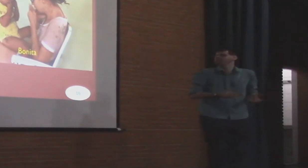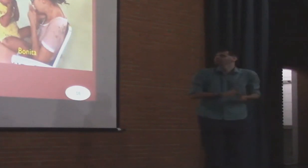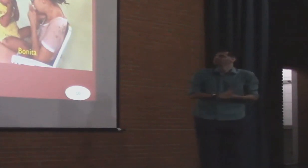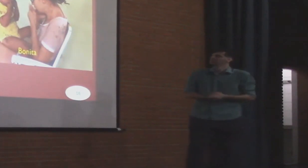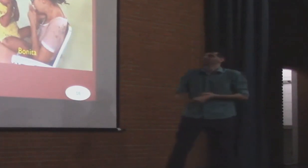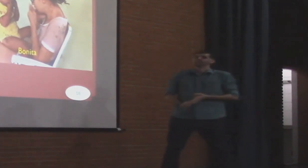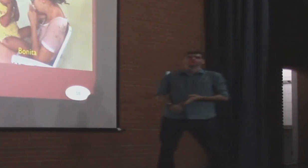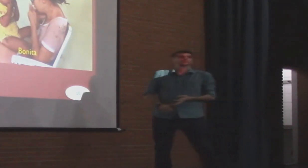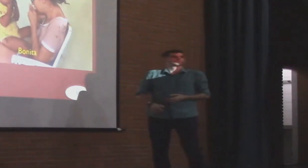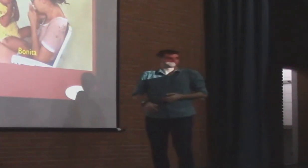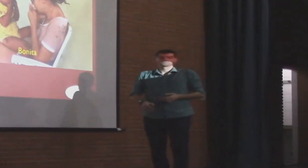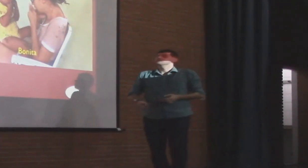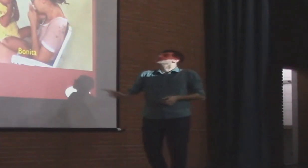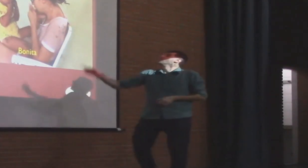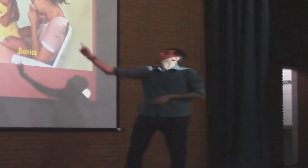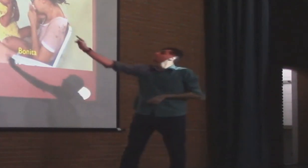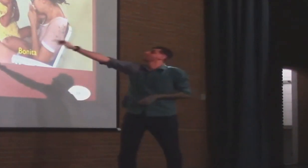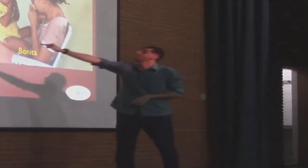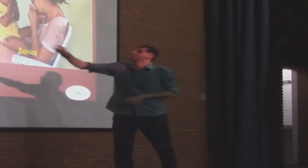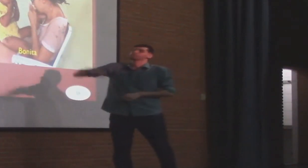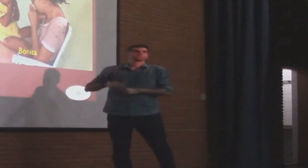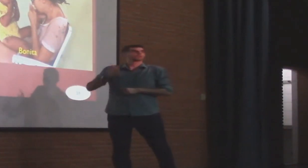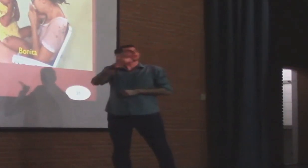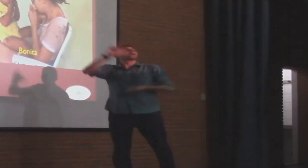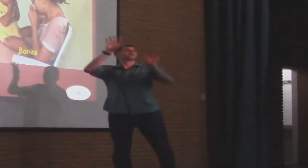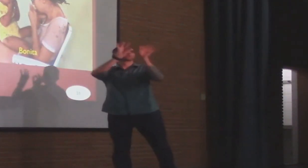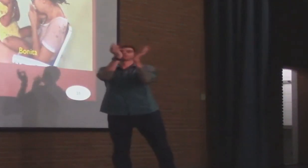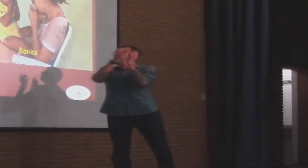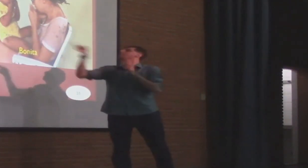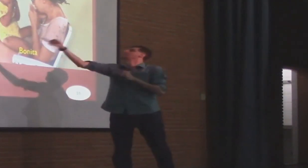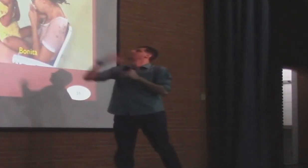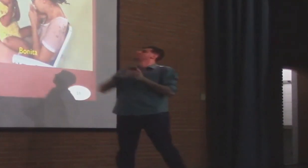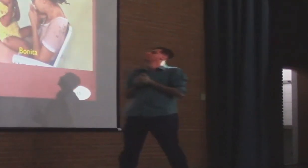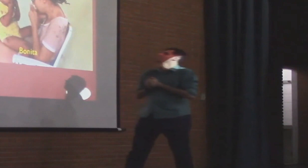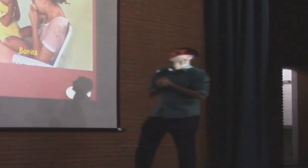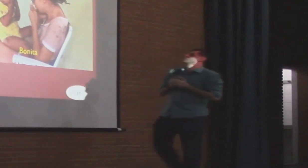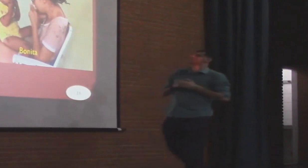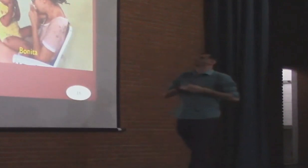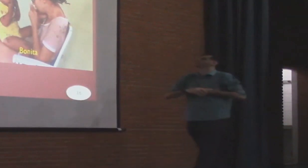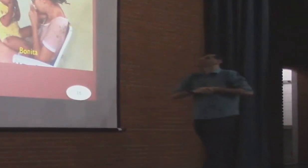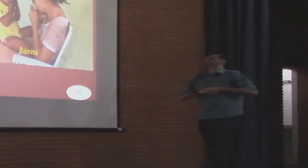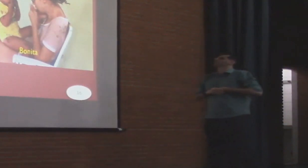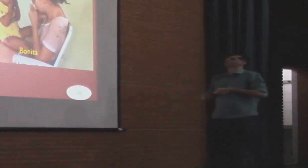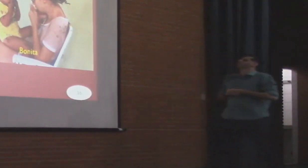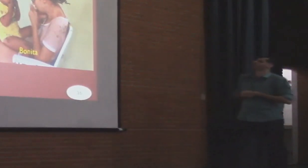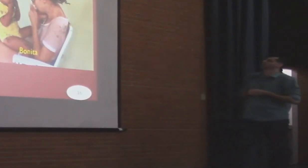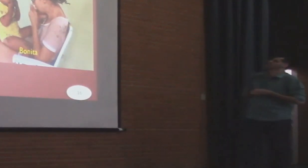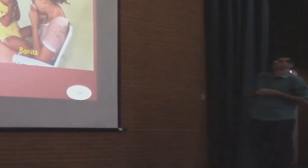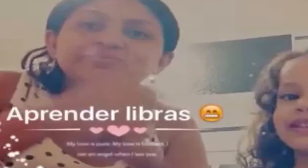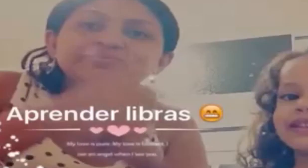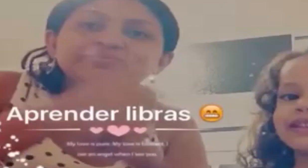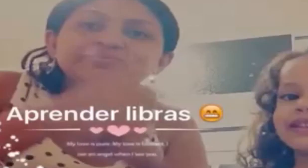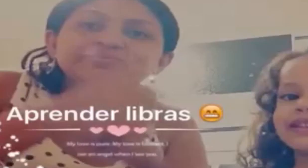do contato também. Isso também foi a estratégia que ela usou, né? Agora a gente vai ver a situação de outra família no outro vídeo.